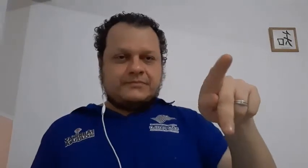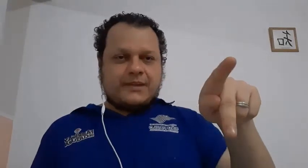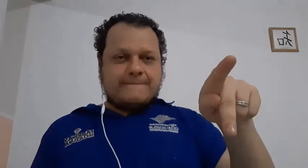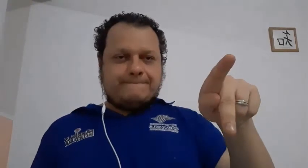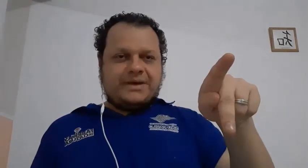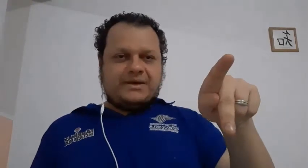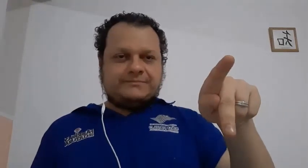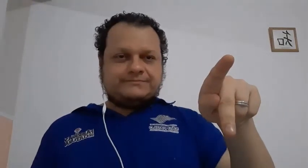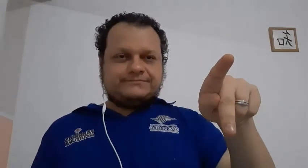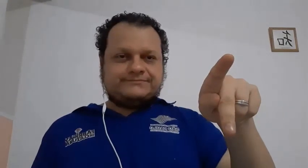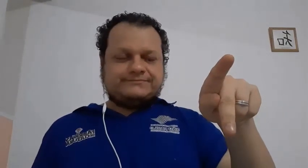P.